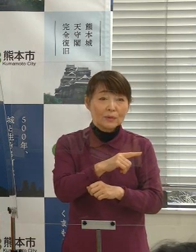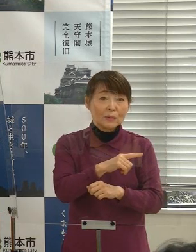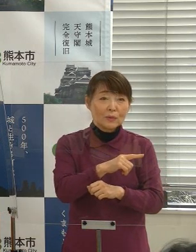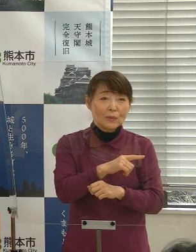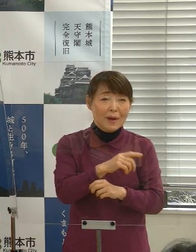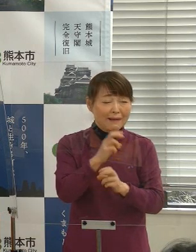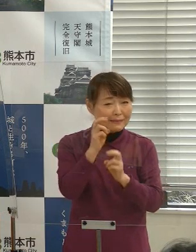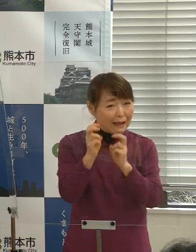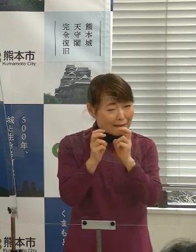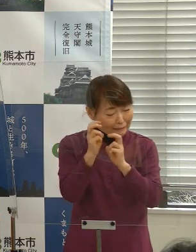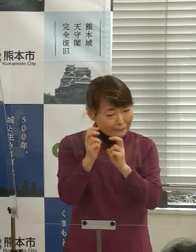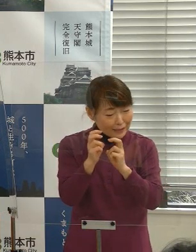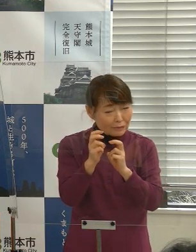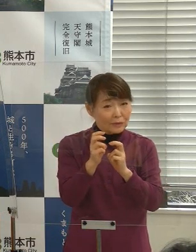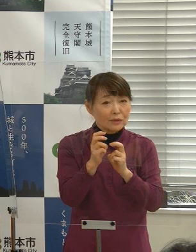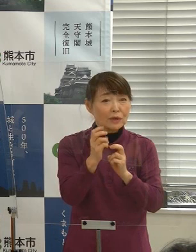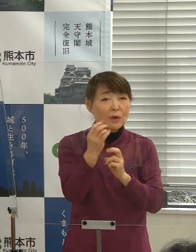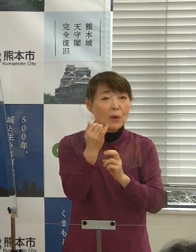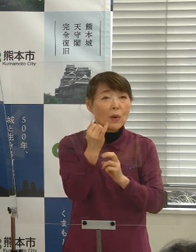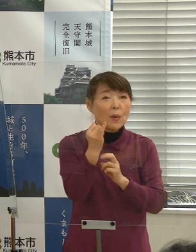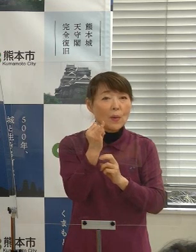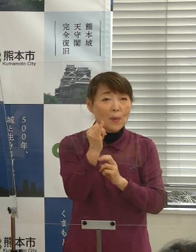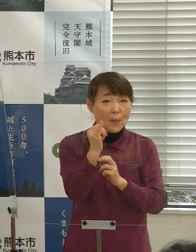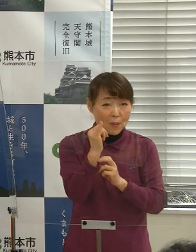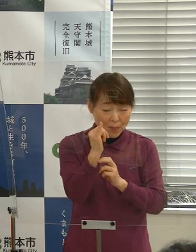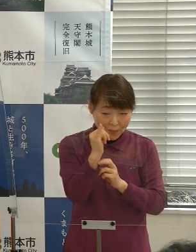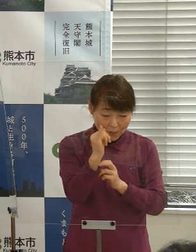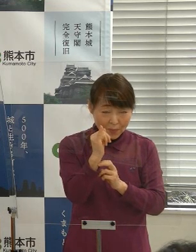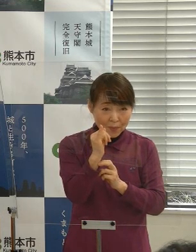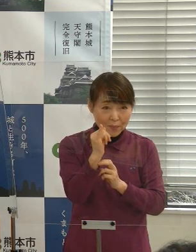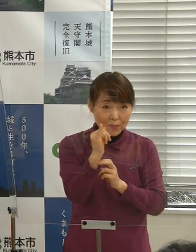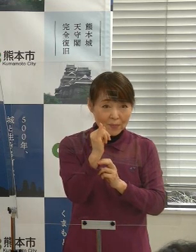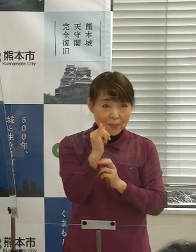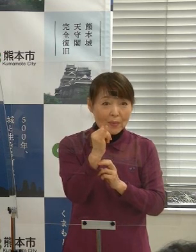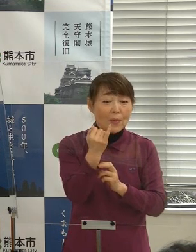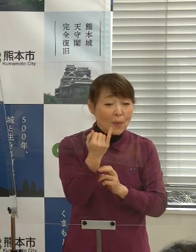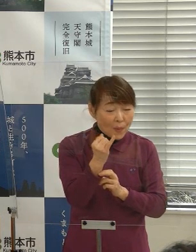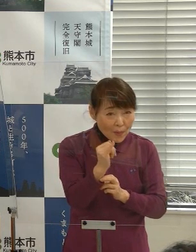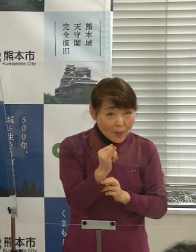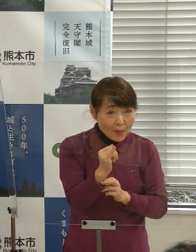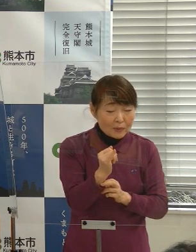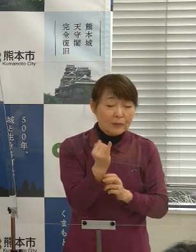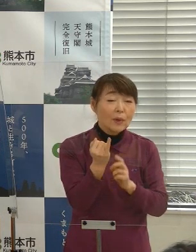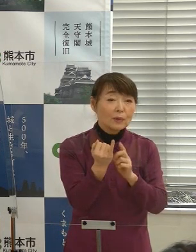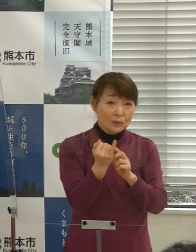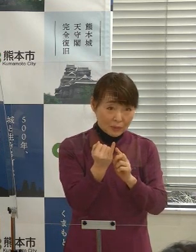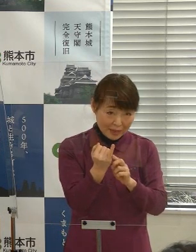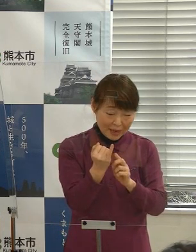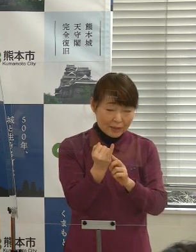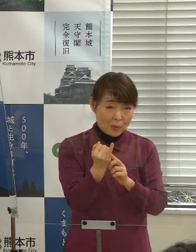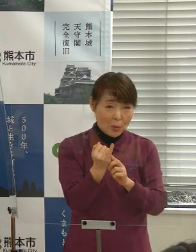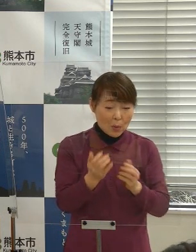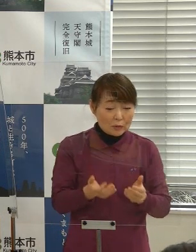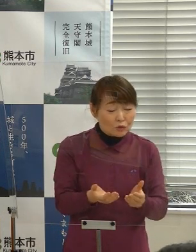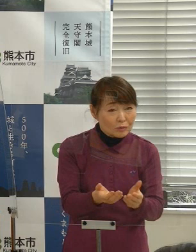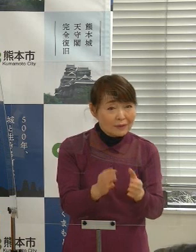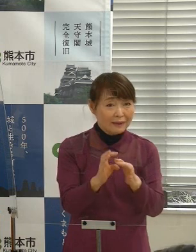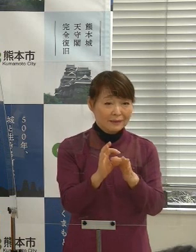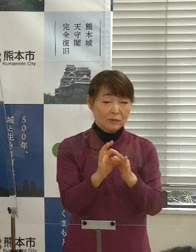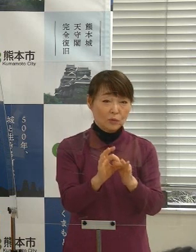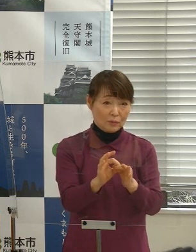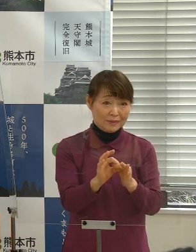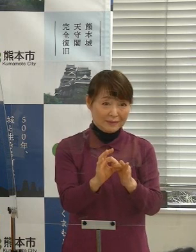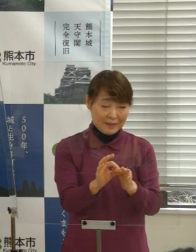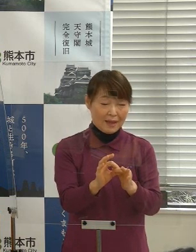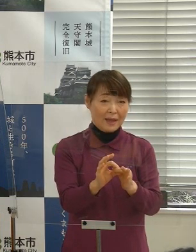る、抑制妊娠で悩む女性のこの出産等についてですね、